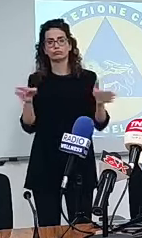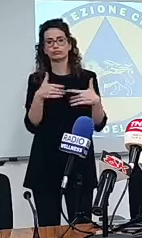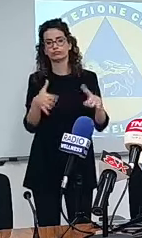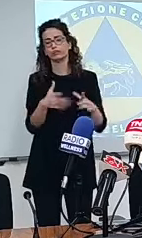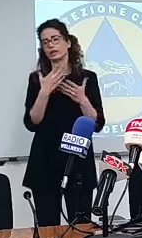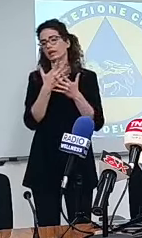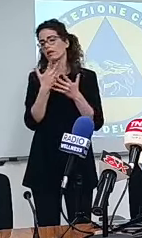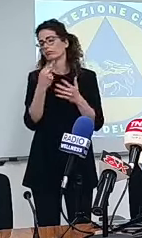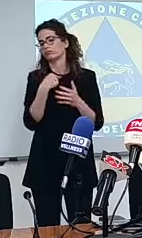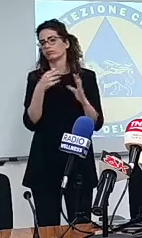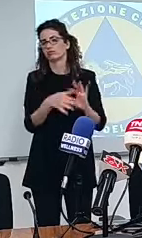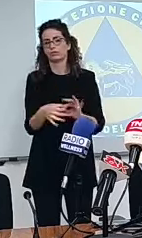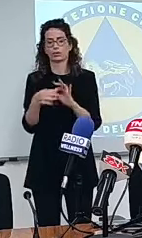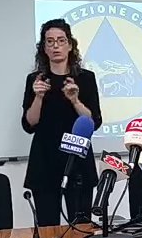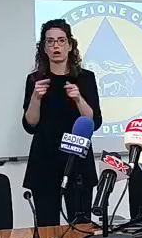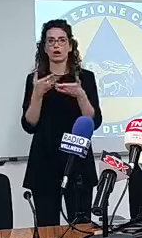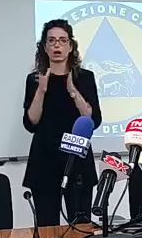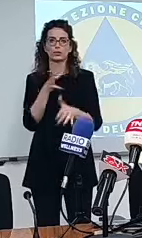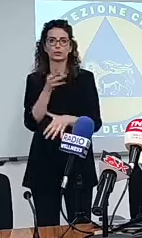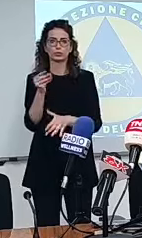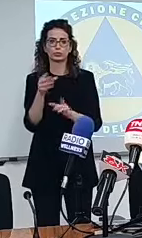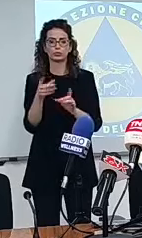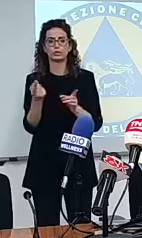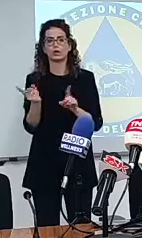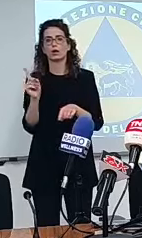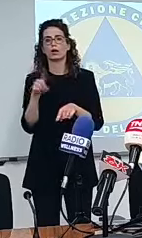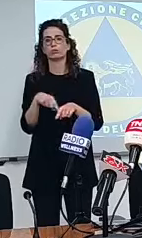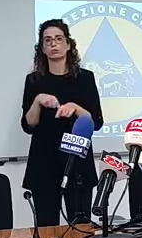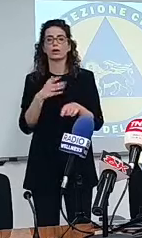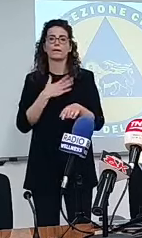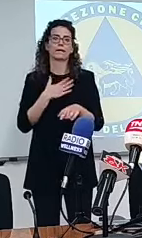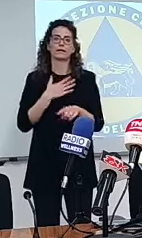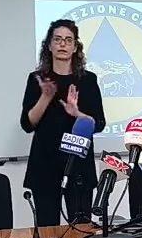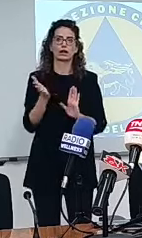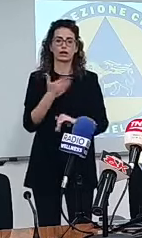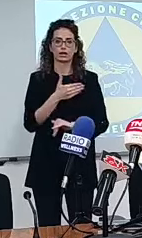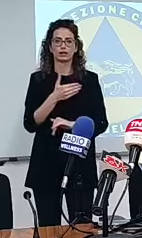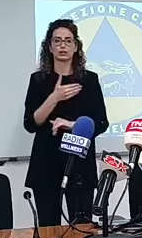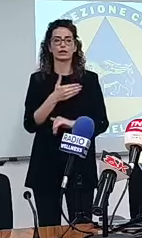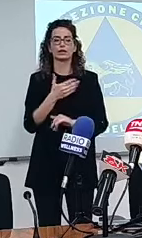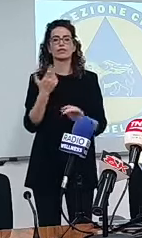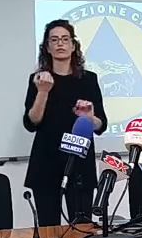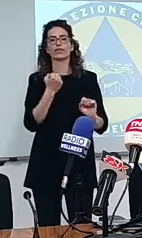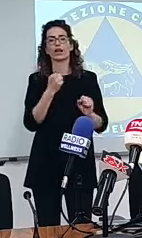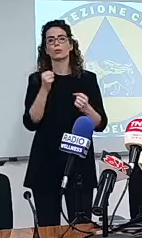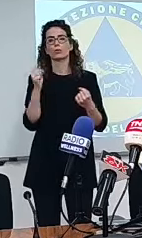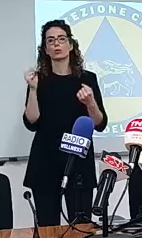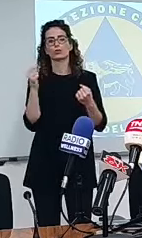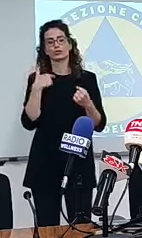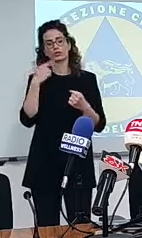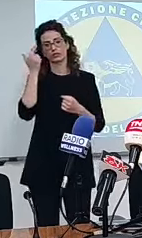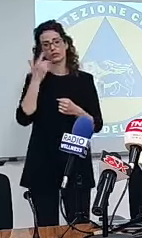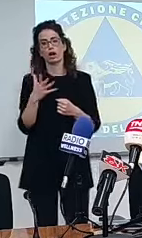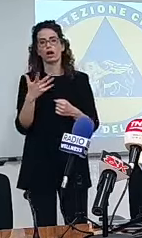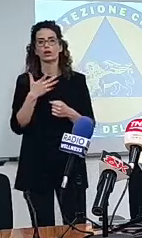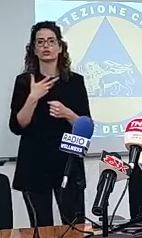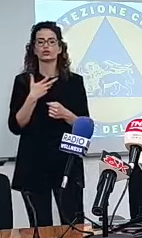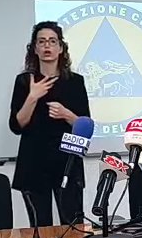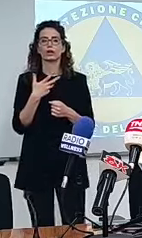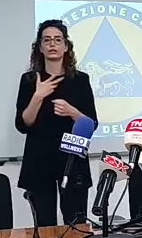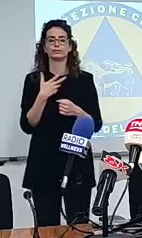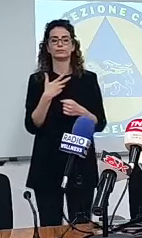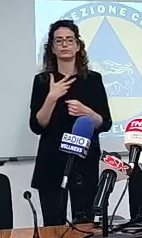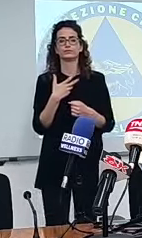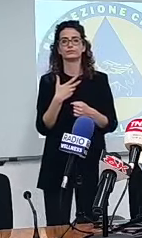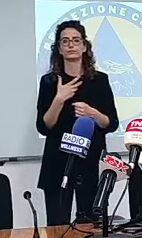fatto che a un certo punto apri tutti, quindi non ci saranno più le fasce d'età, le famose, voi sapete che insomma c'è ancora in ballo